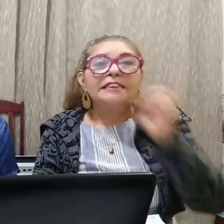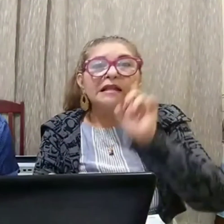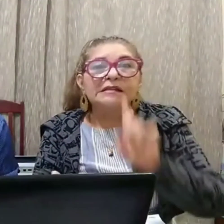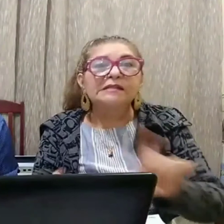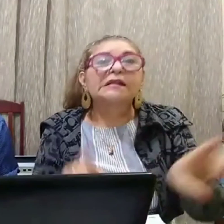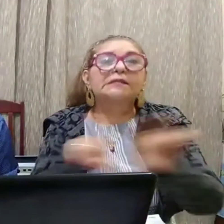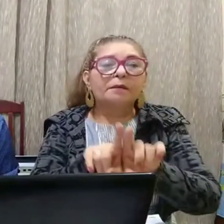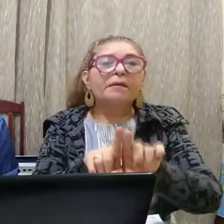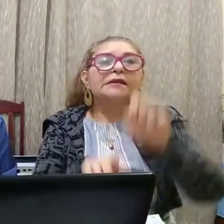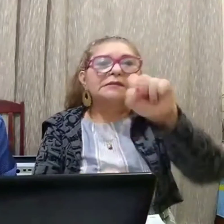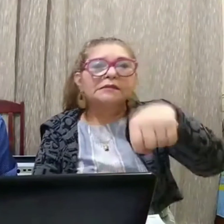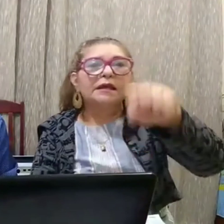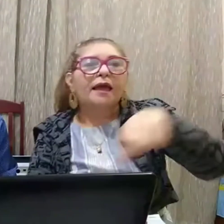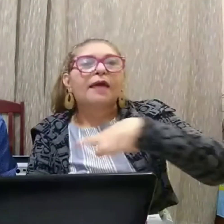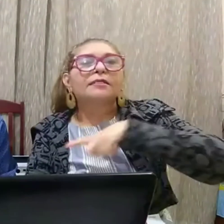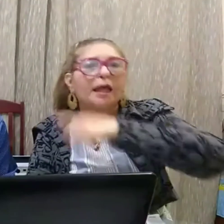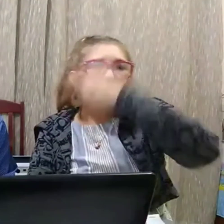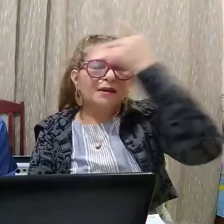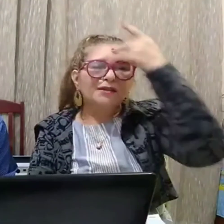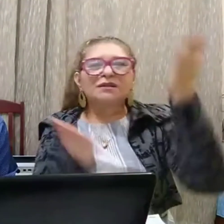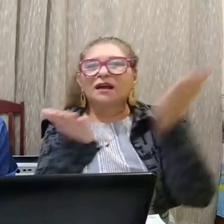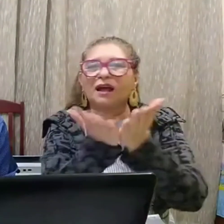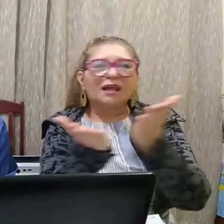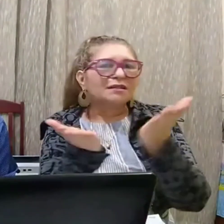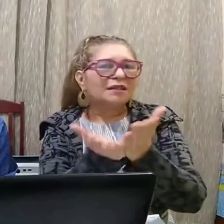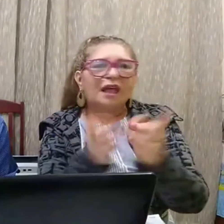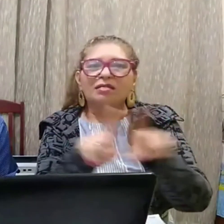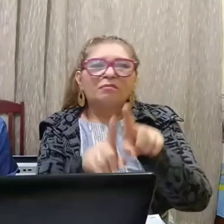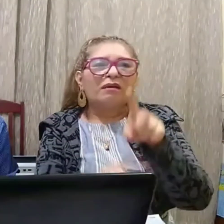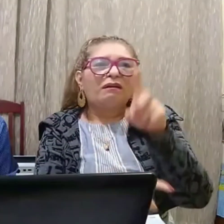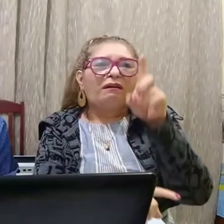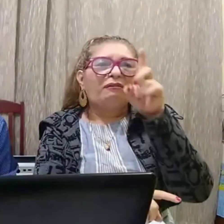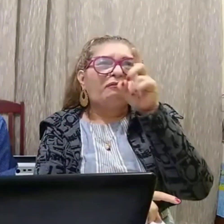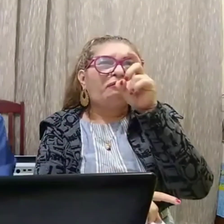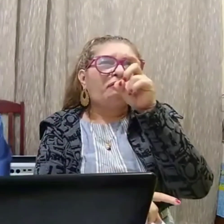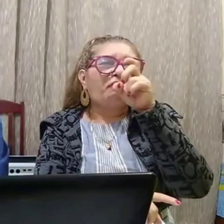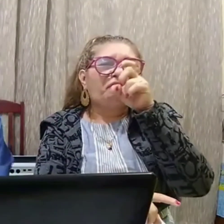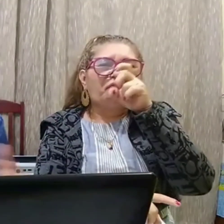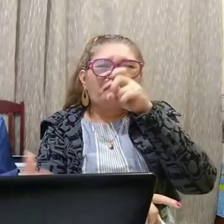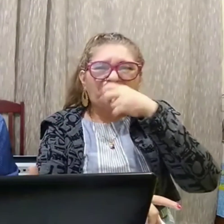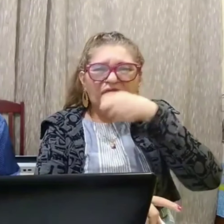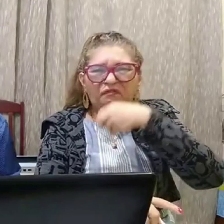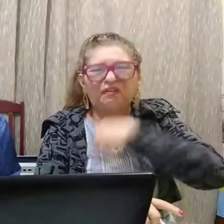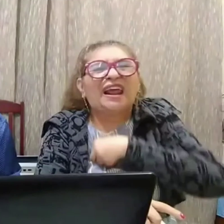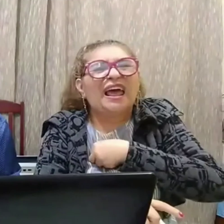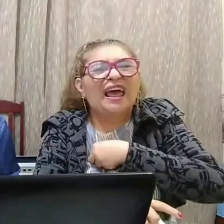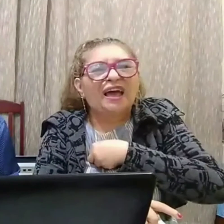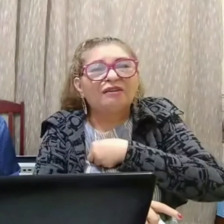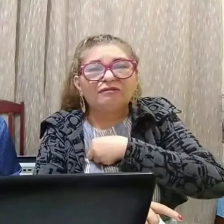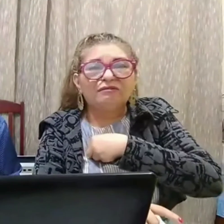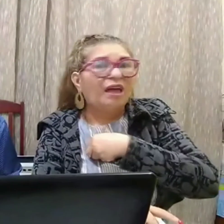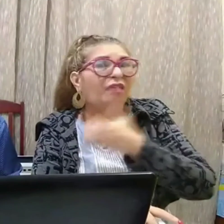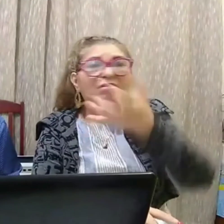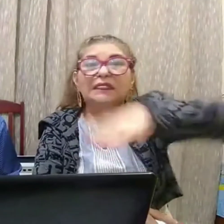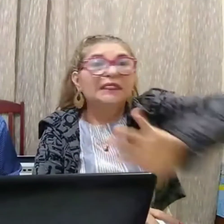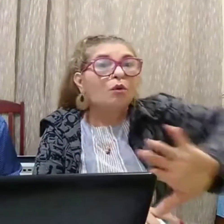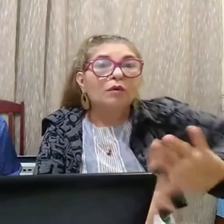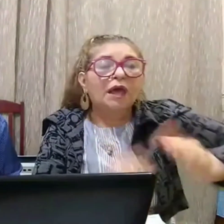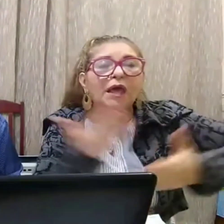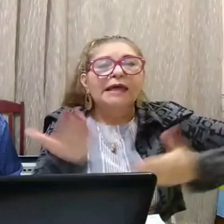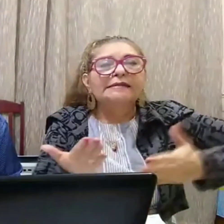muitas pessoas, crentes, que têm abandonado o primeiro amor, que não querem mais servir a Deus como serviam antes, não